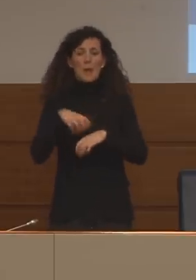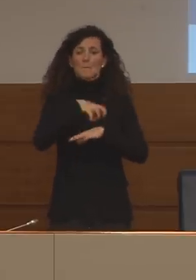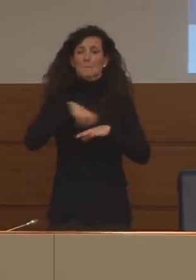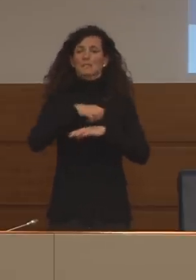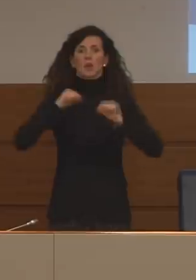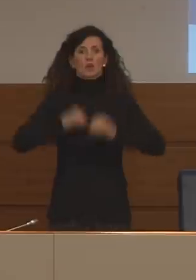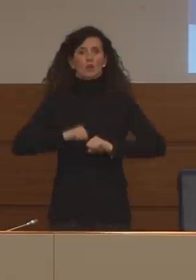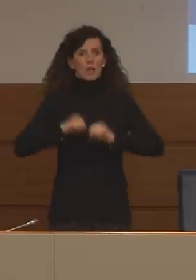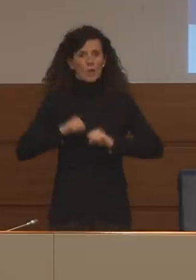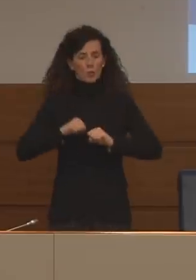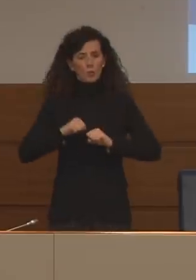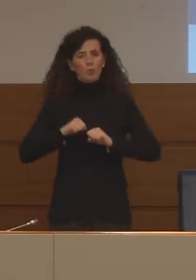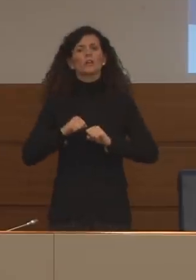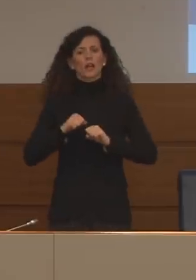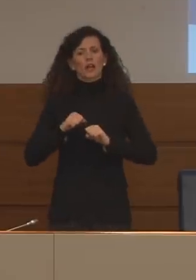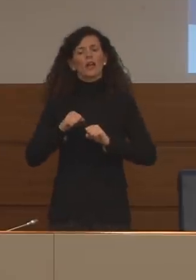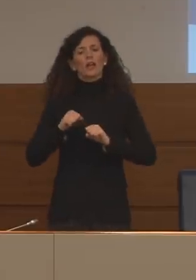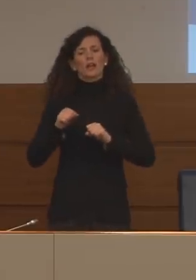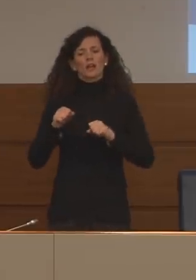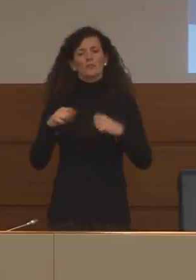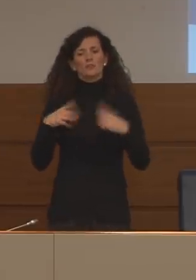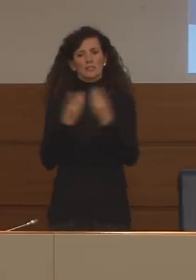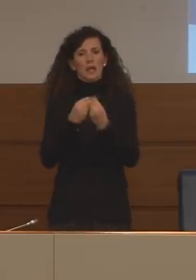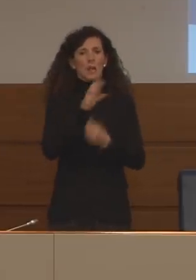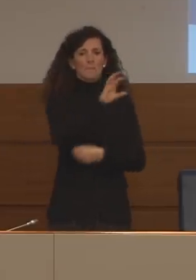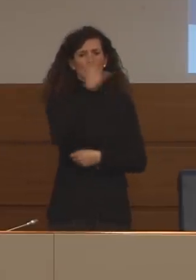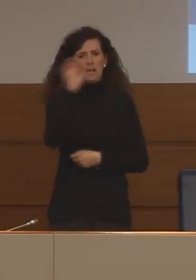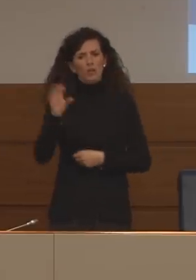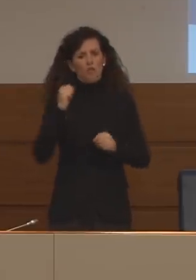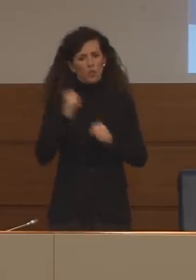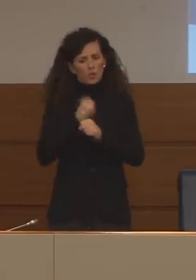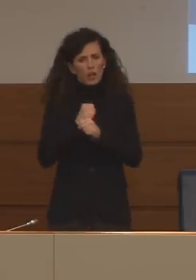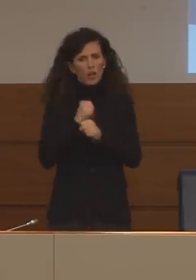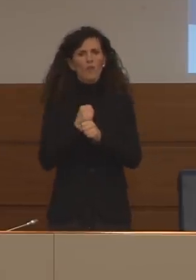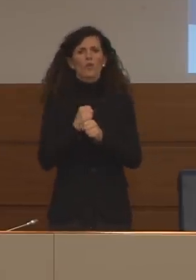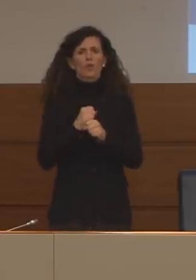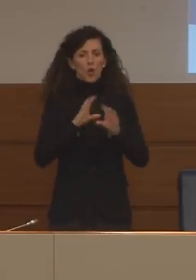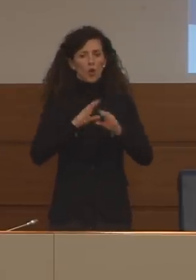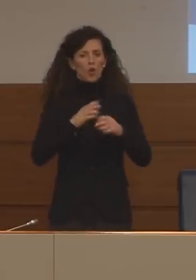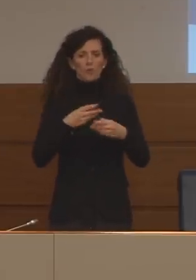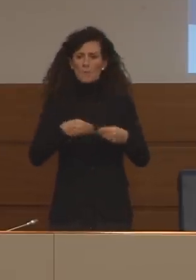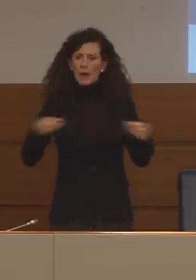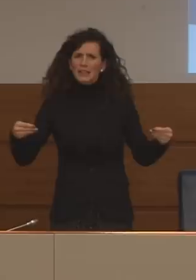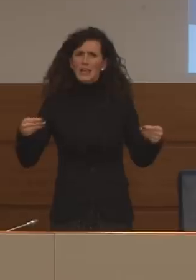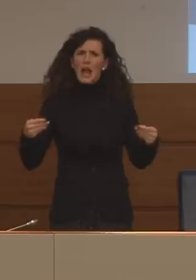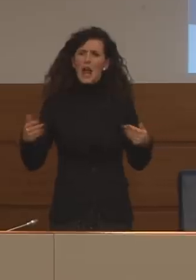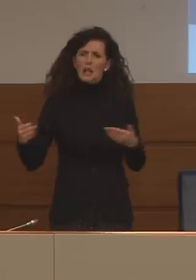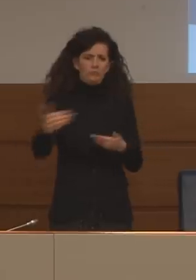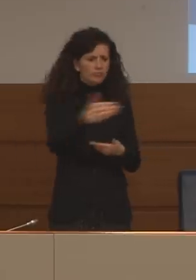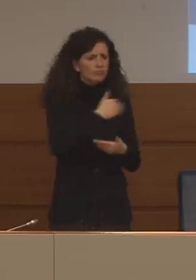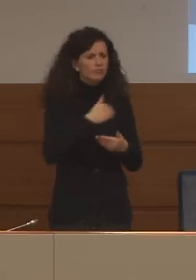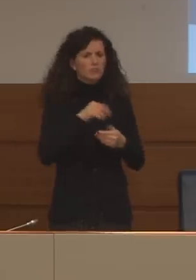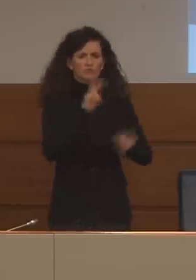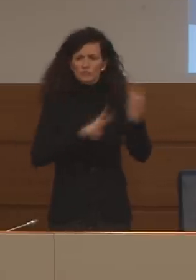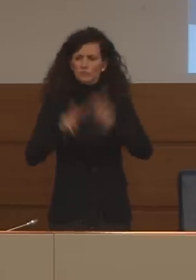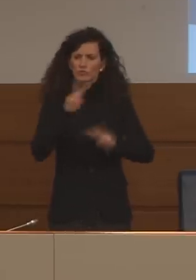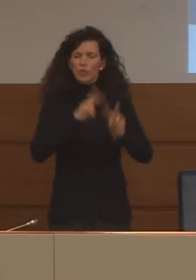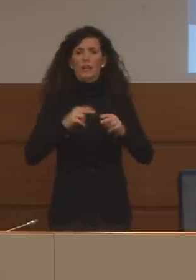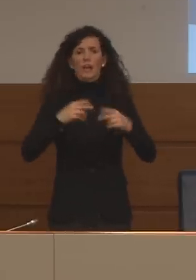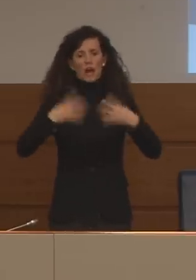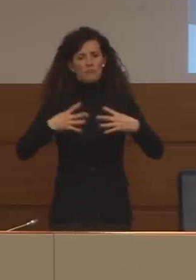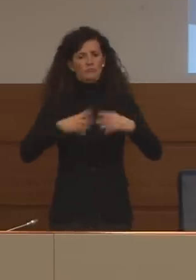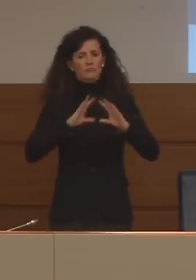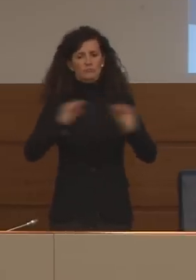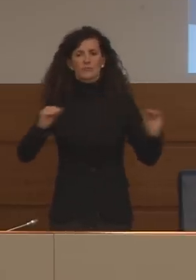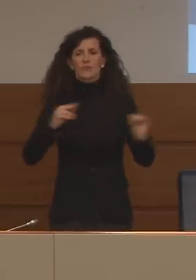sanitaria ha fatto questo lavoro con le regioni stiamo acquisendo il materiale soprattutto i ventilatori che servono per